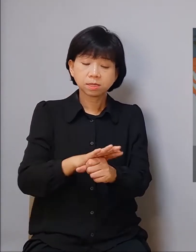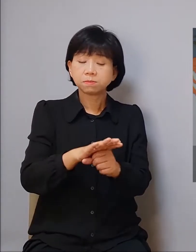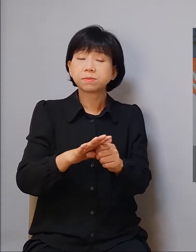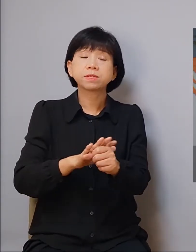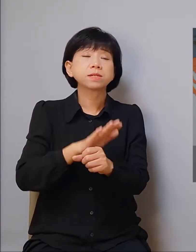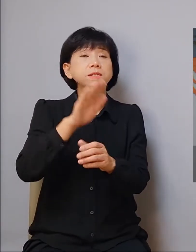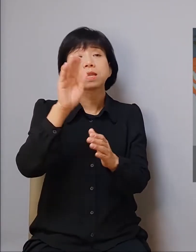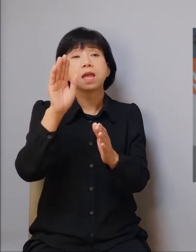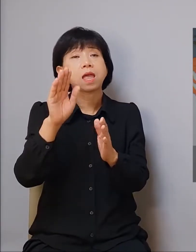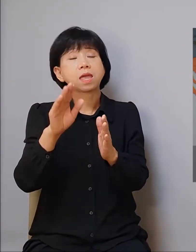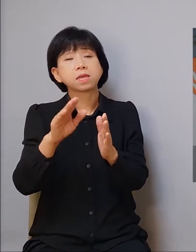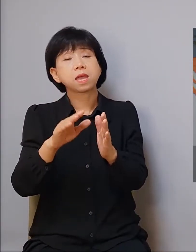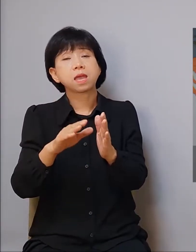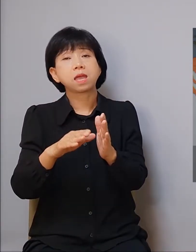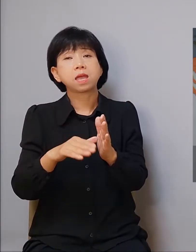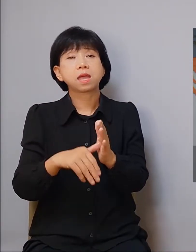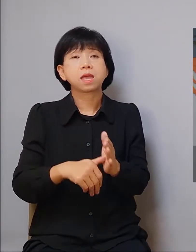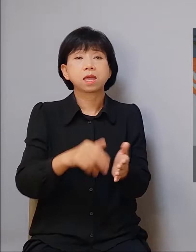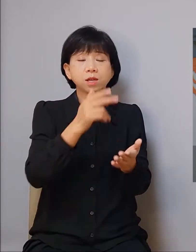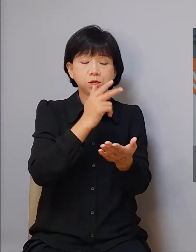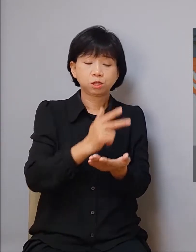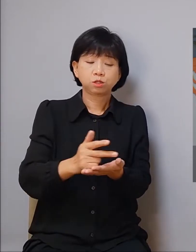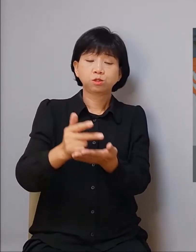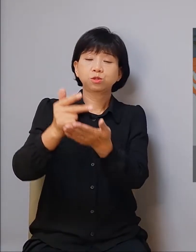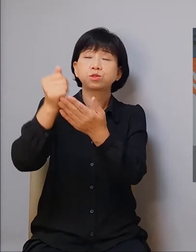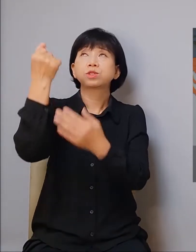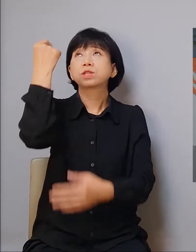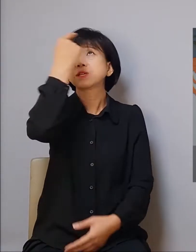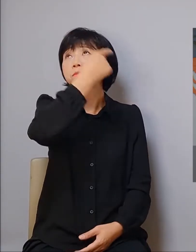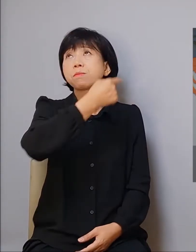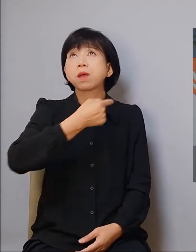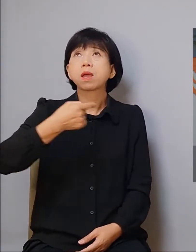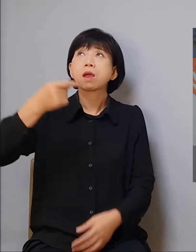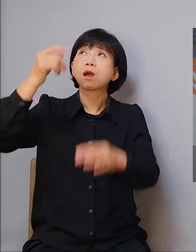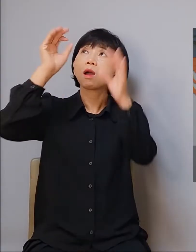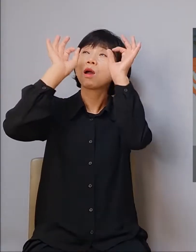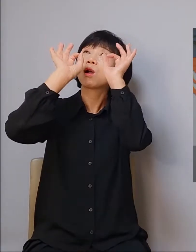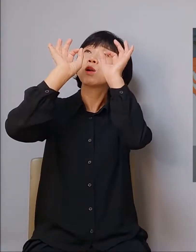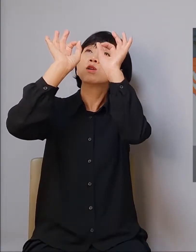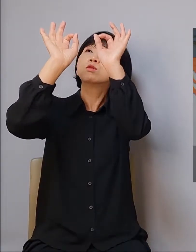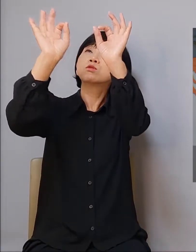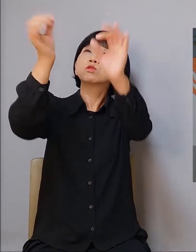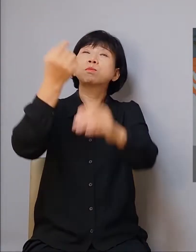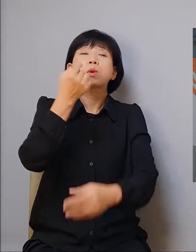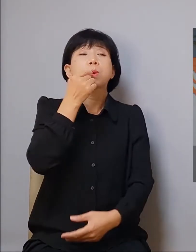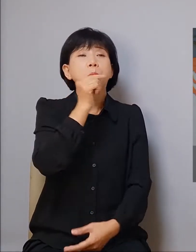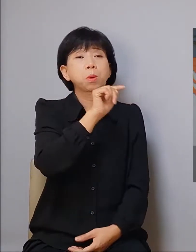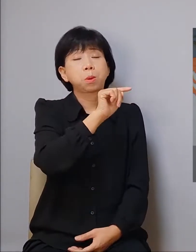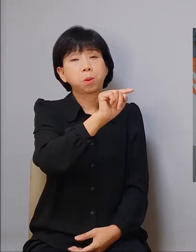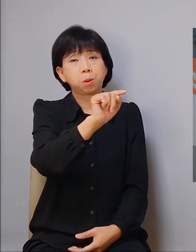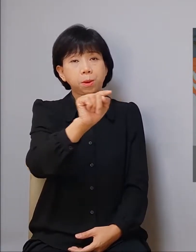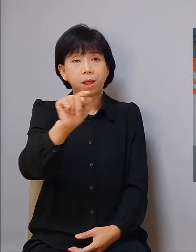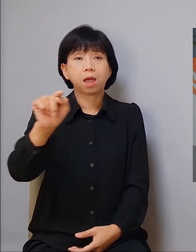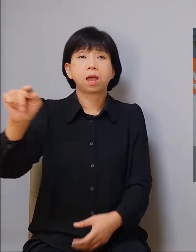맡겨라. 슬플 때에 주님의 얼굴